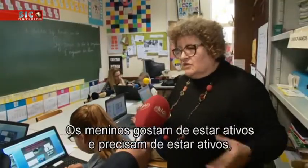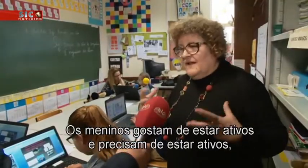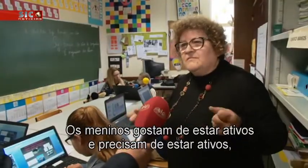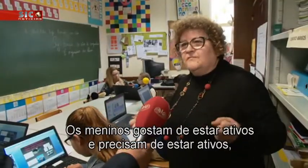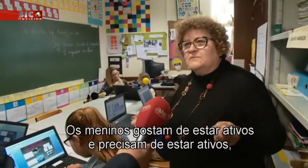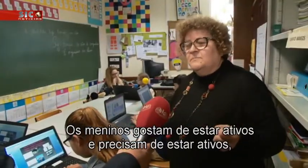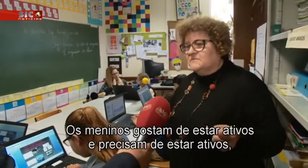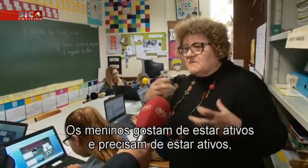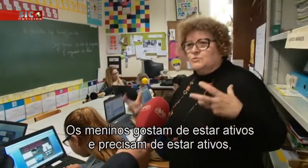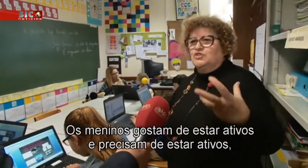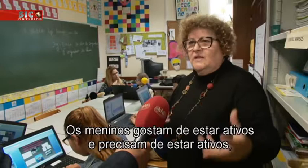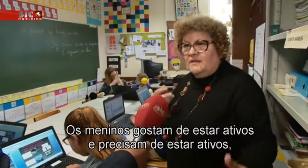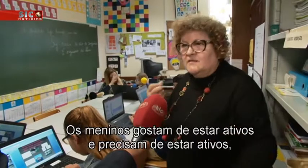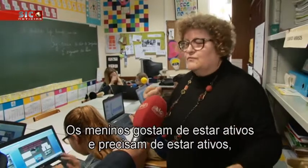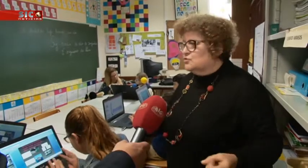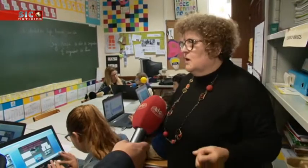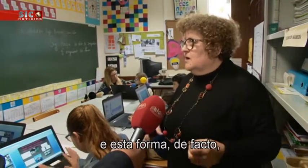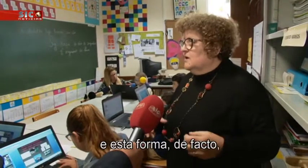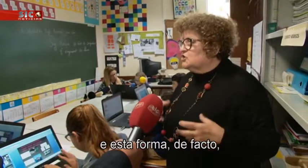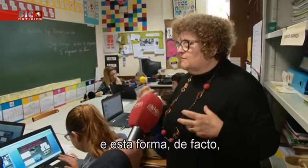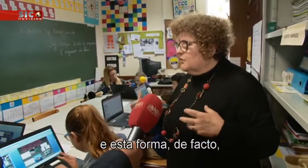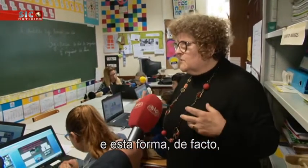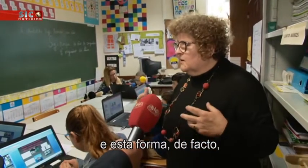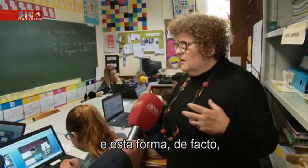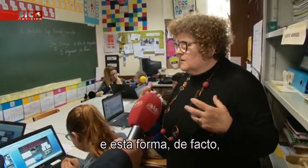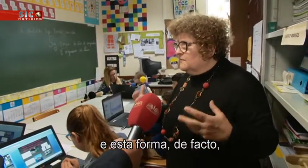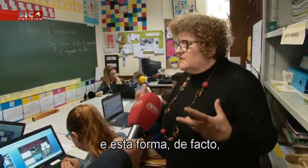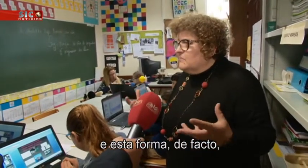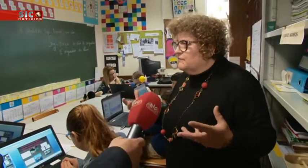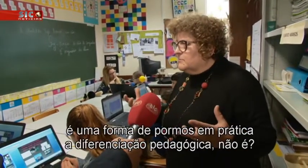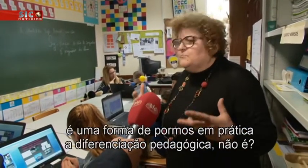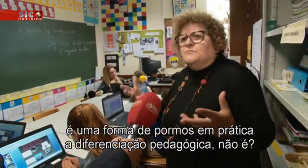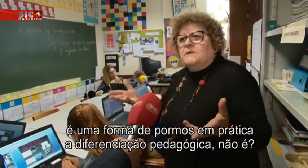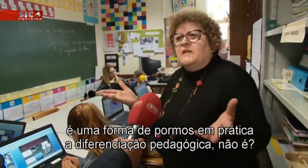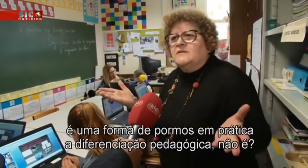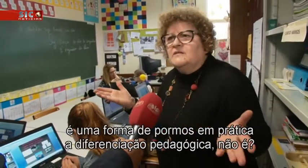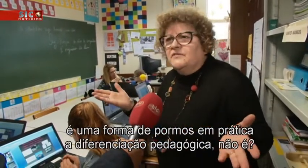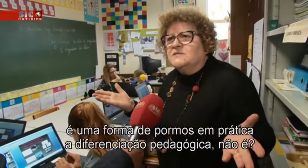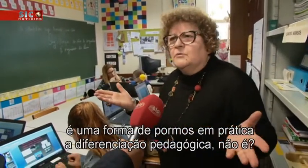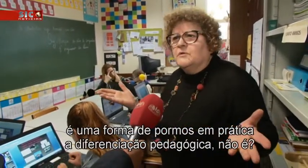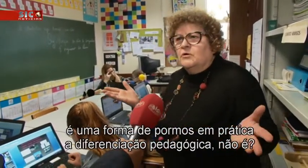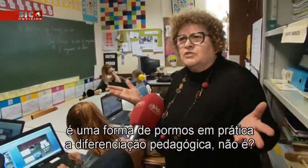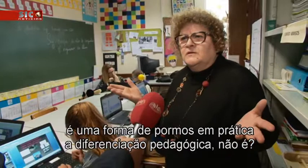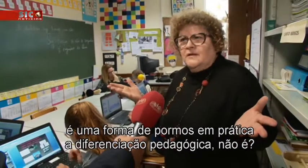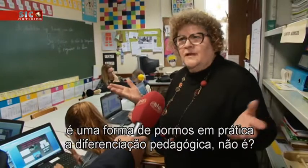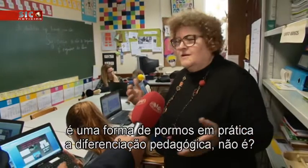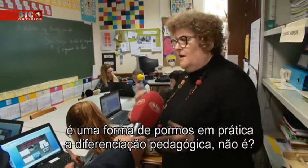estar ativos e precisam de estar ativos e esta forma, de facto, é uma forma de pormos em prática a diferenciação pedagógica, que é